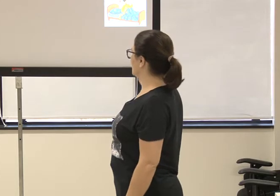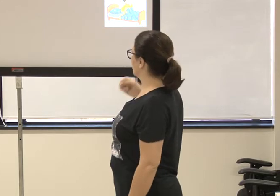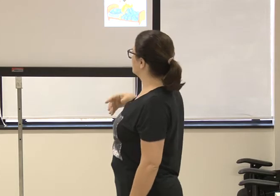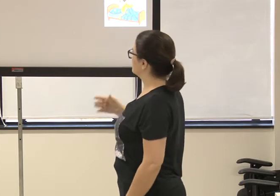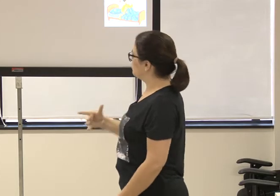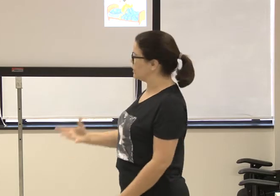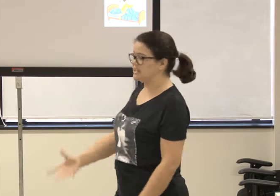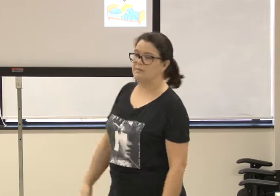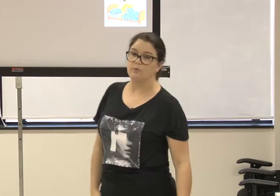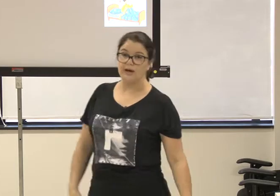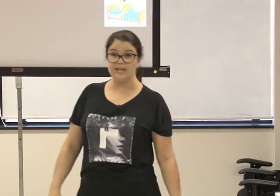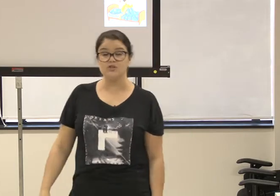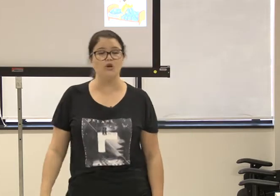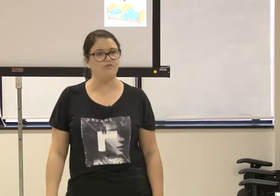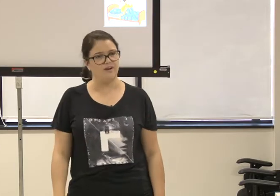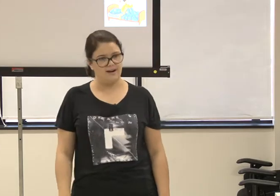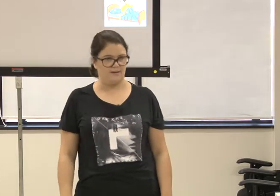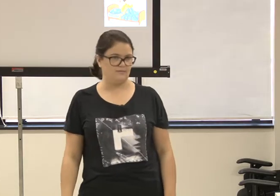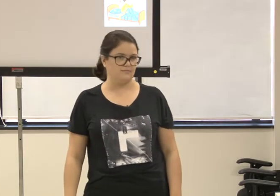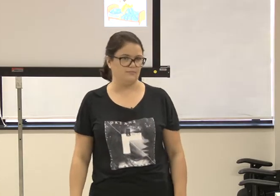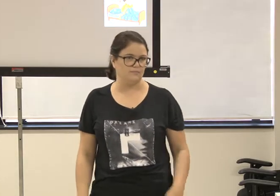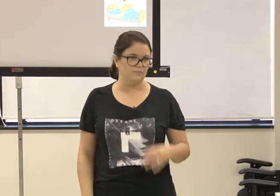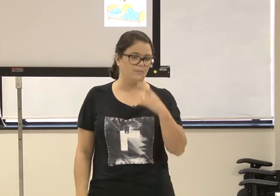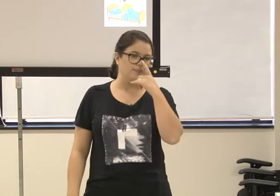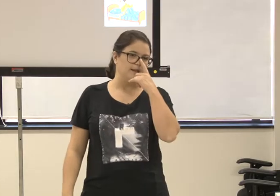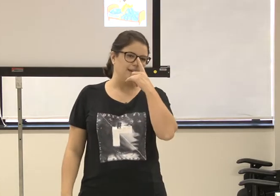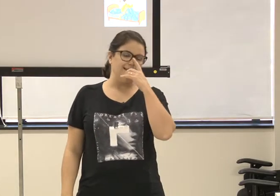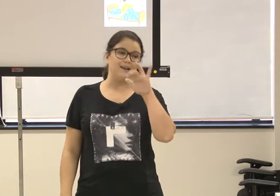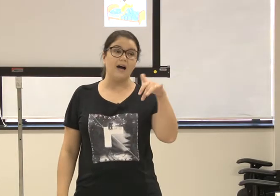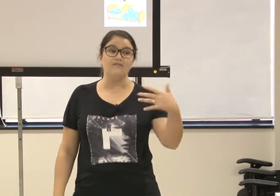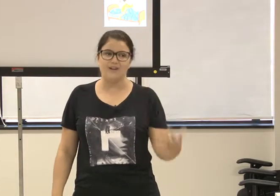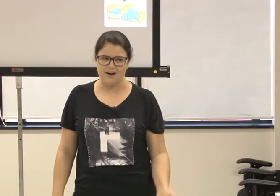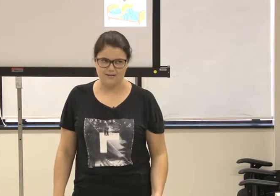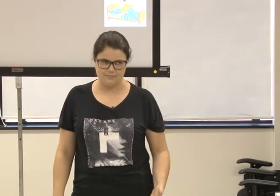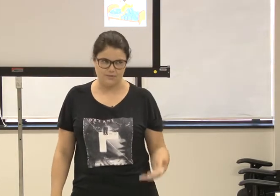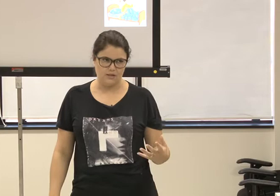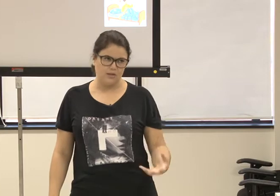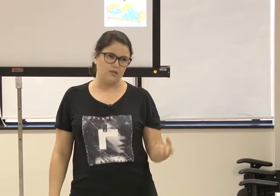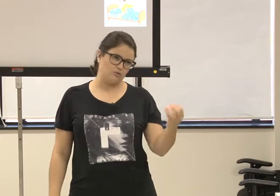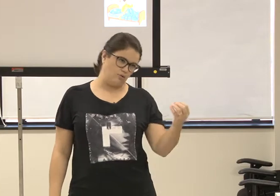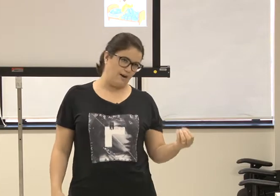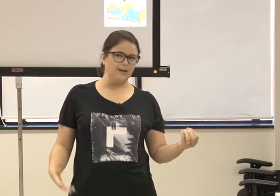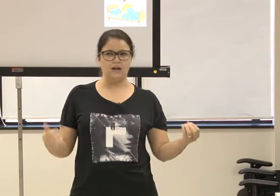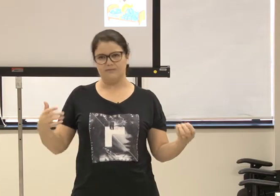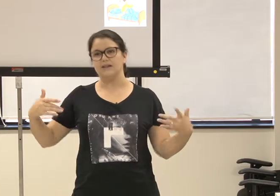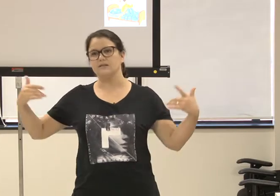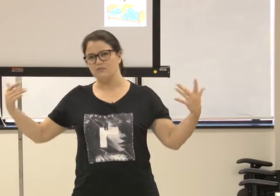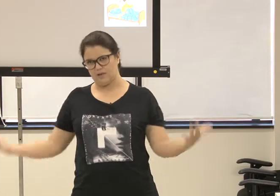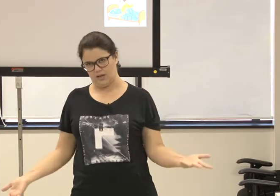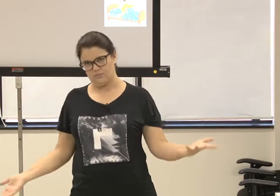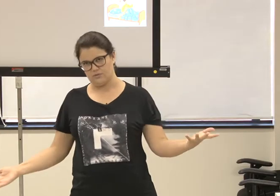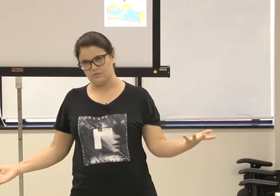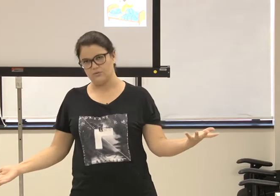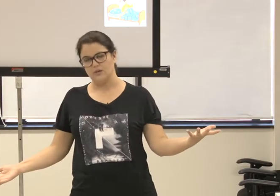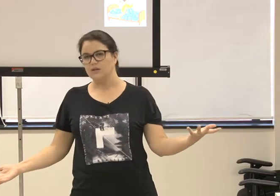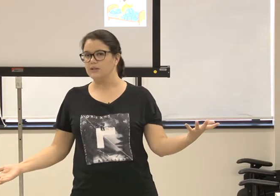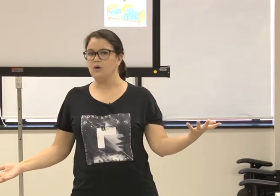diferentes. Então, por exemplo, escovar e lavar. Escovar e lavar são verbos. Então,